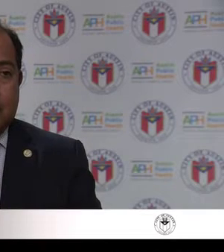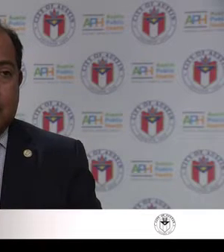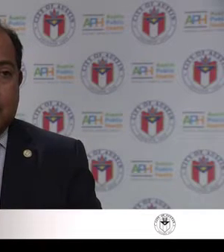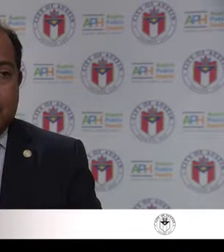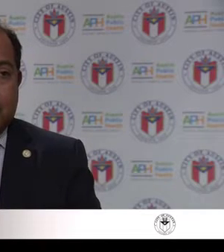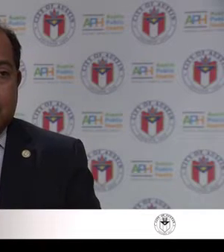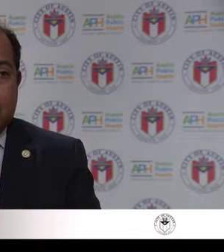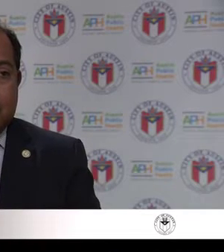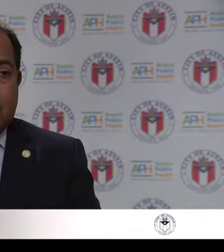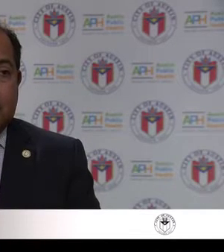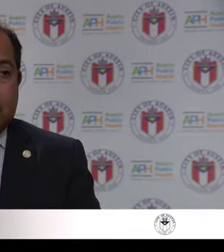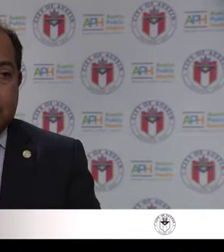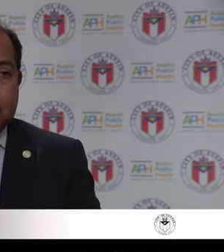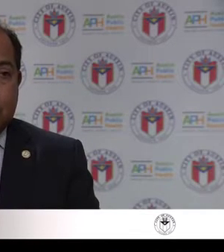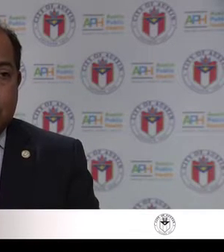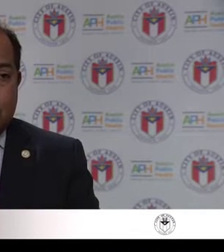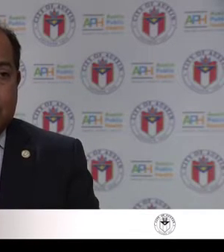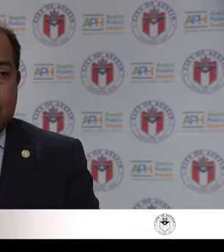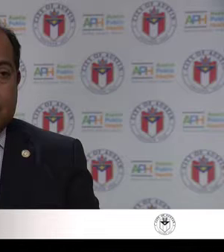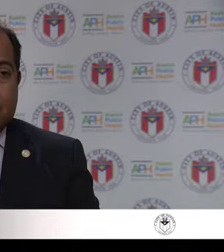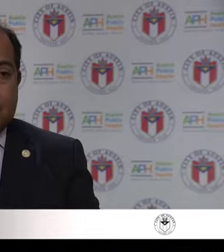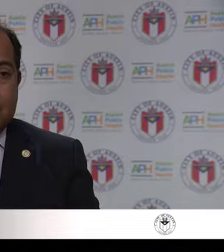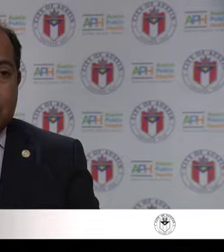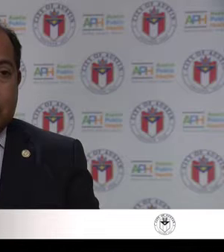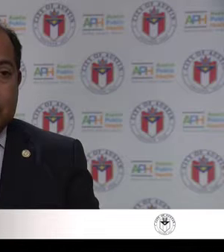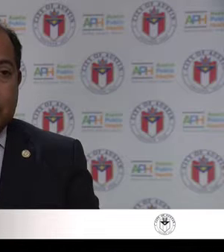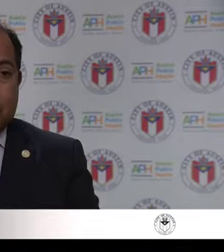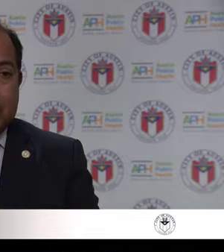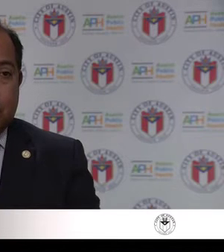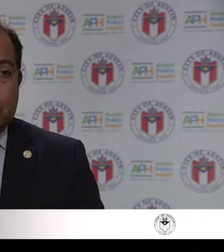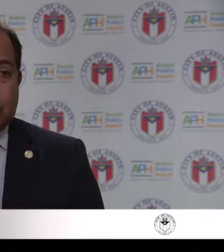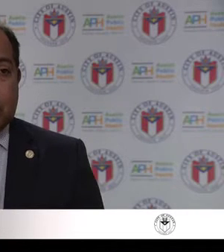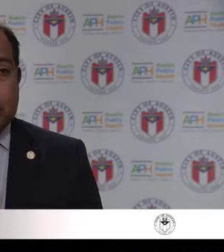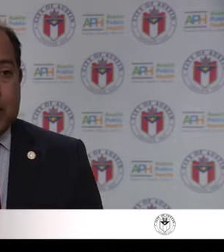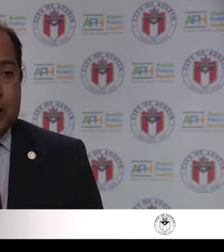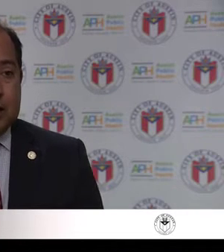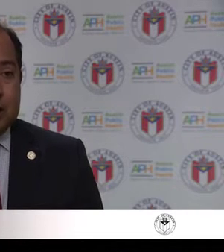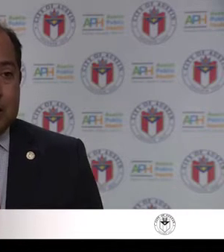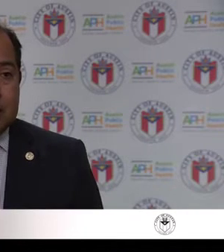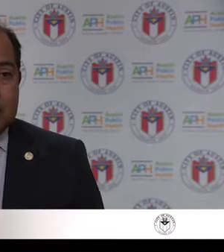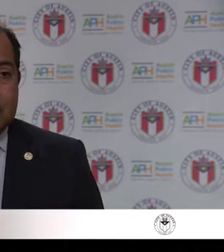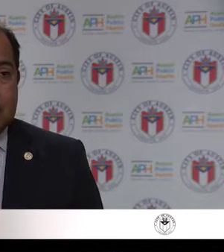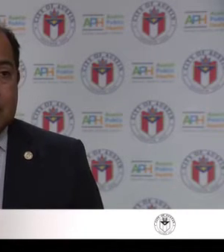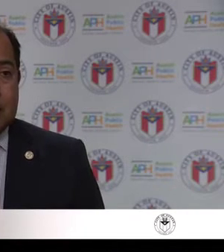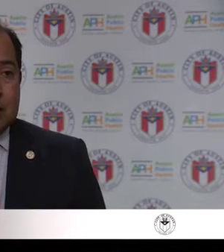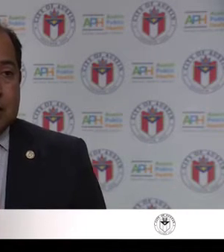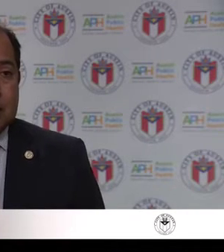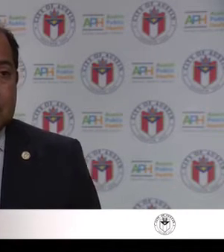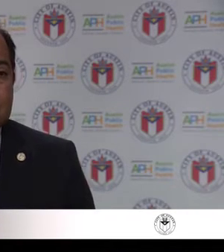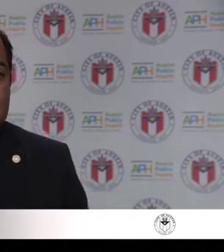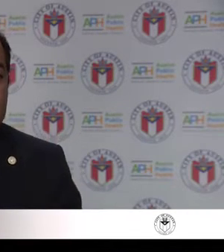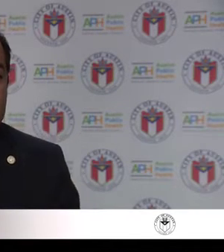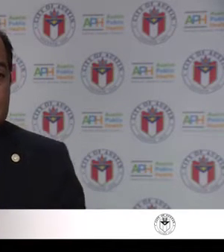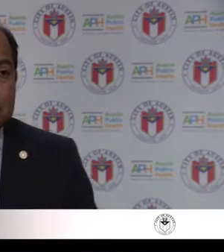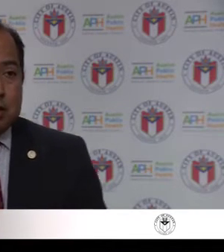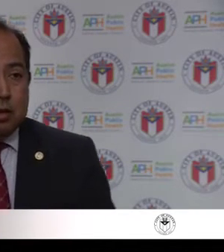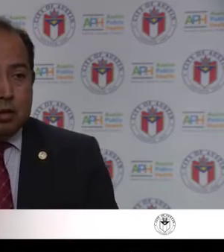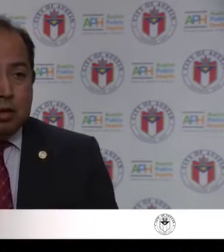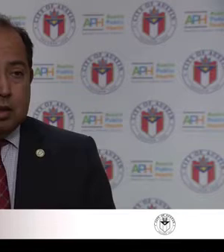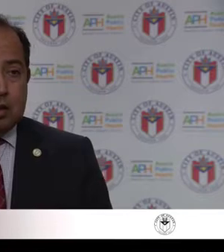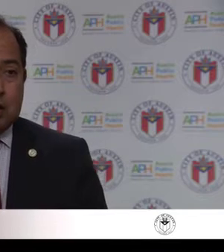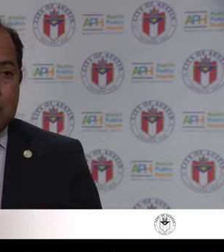paso del virus corona esté corriendo peligro en nuestra comunidad. What about grocery